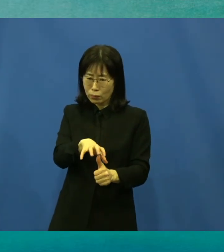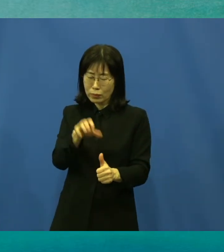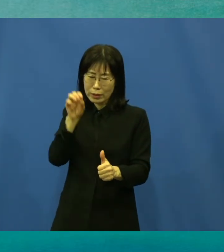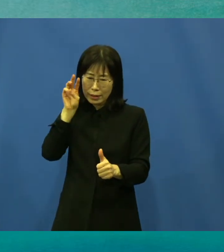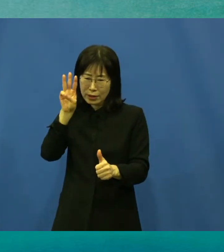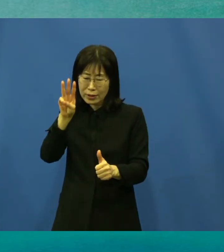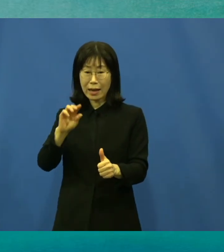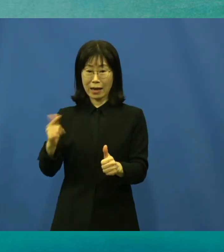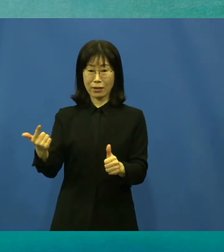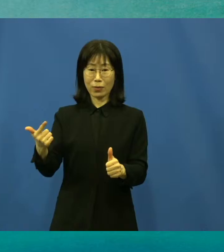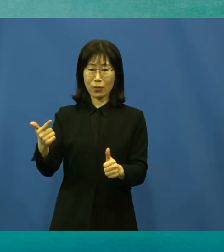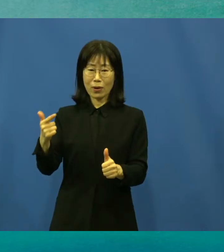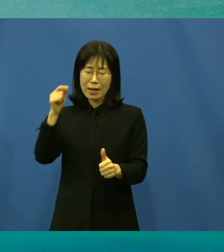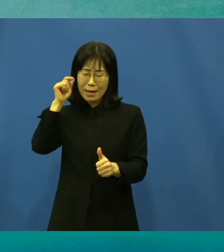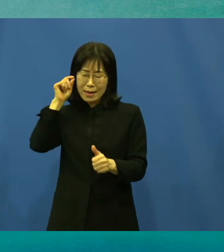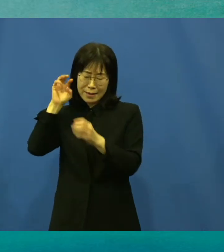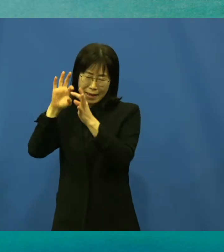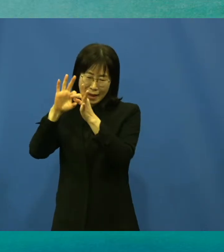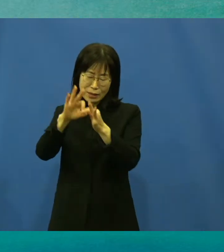천년과 같습니다.